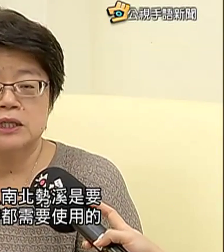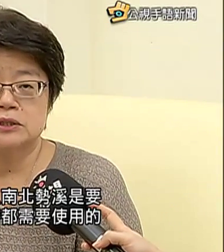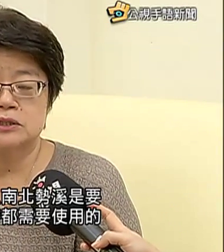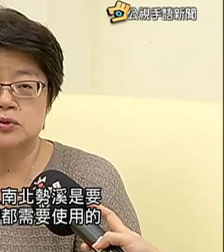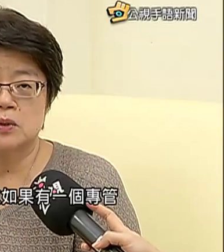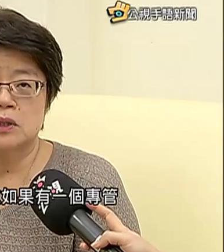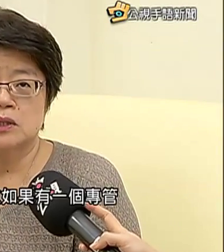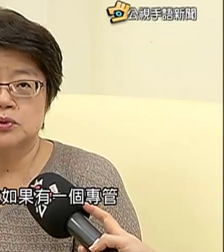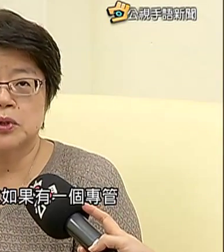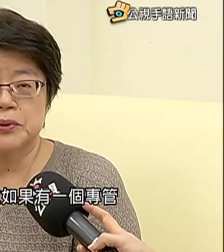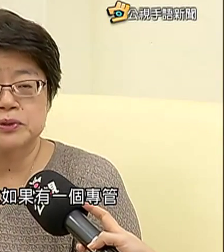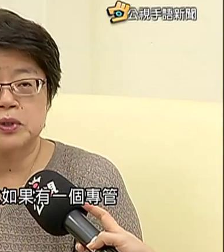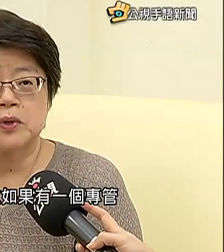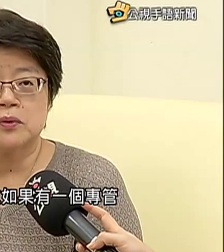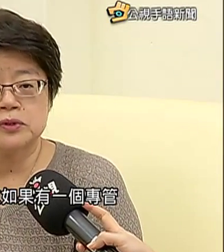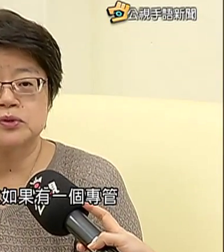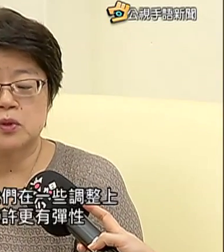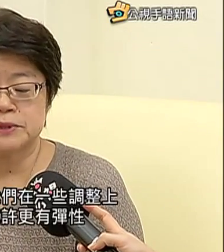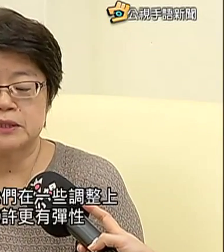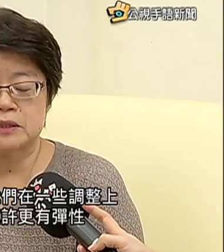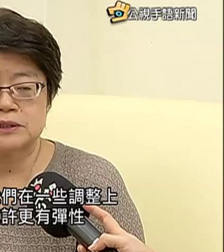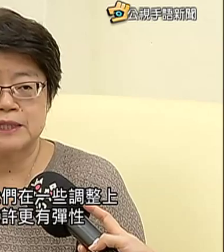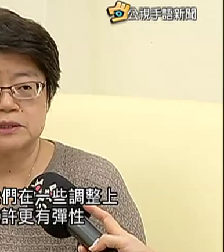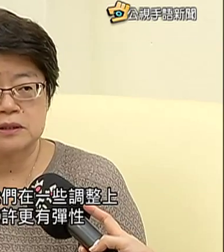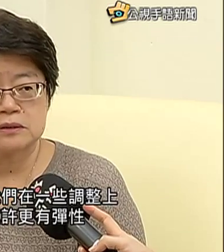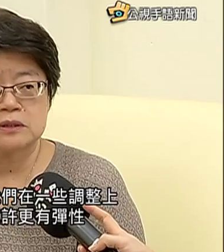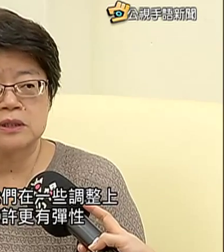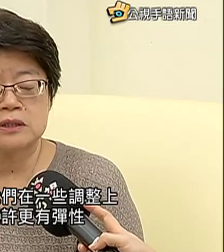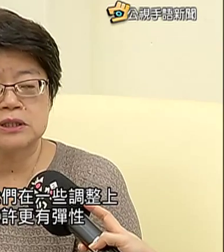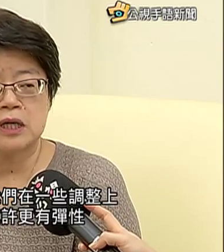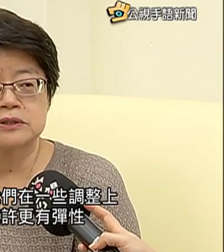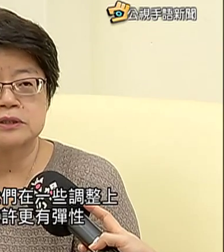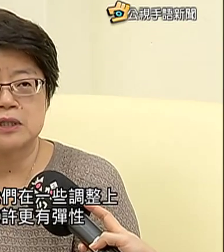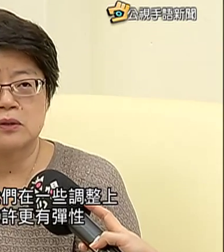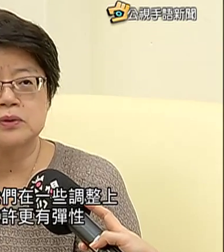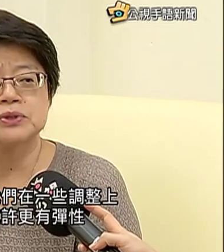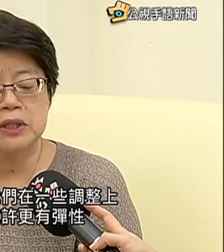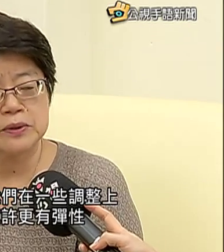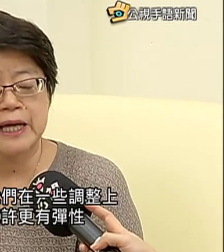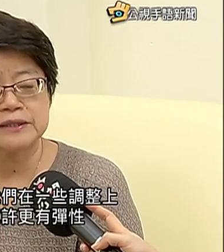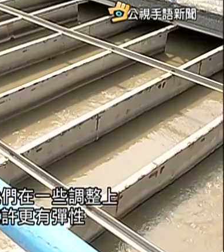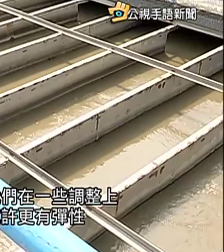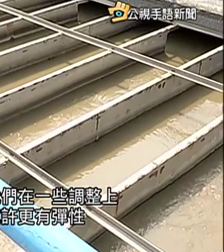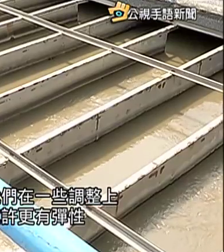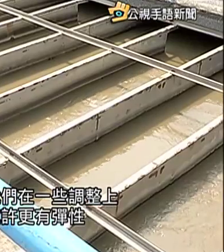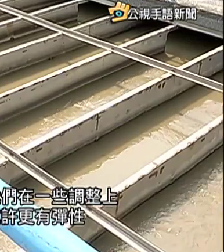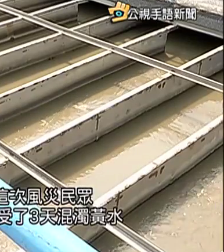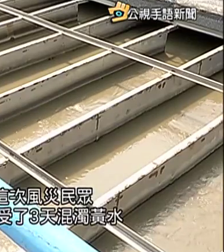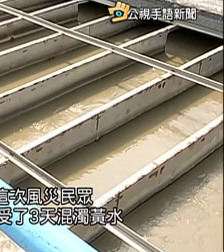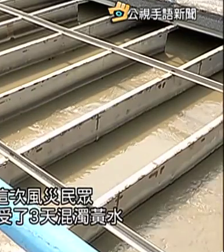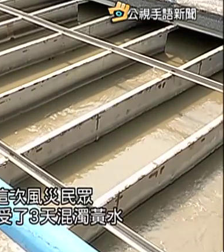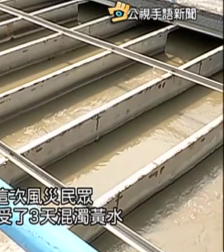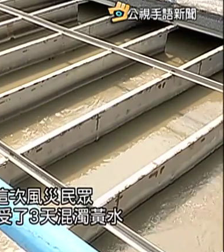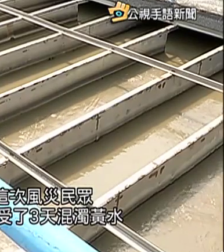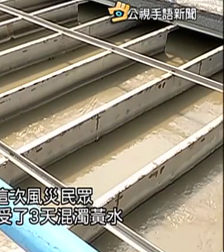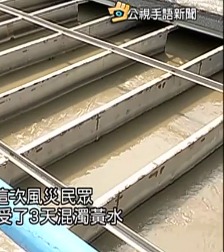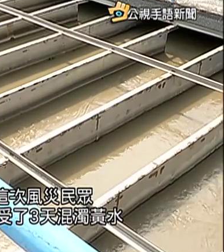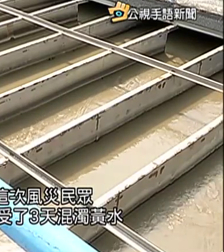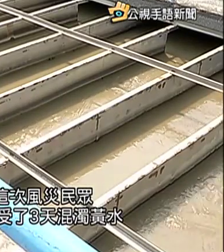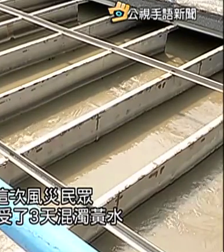只是说，如果有一个专管，或许我们在这个一些调整上，或许更有弹性。 而这一次风灾，民众连续忍受三天的